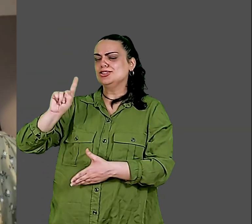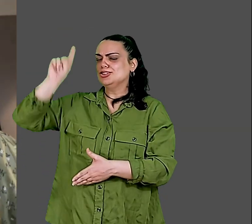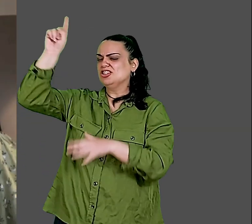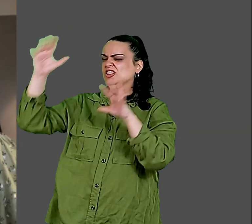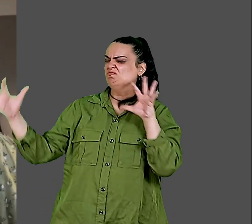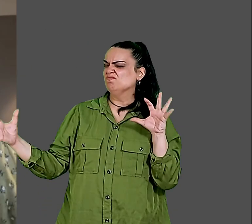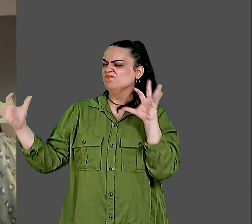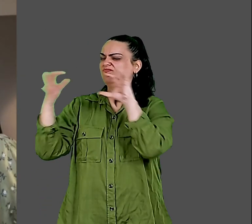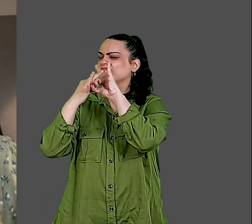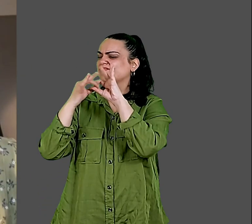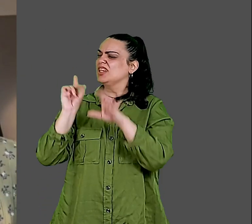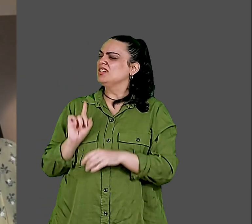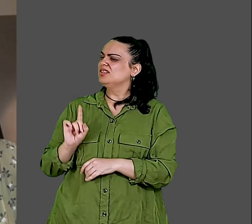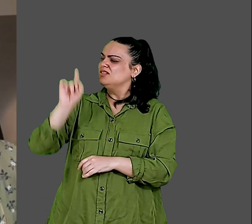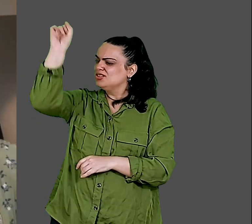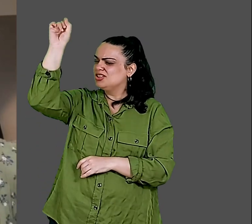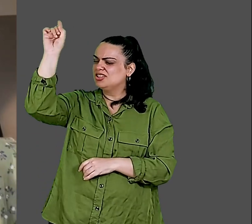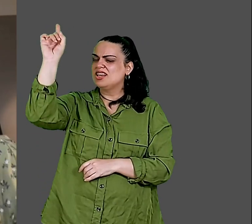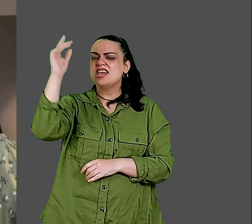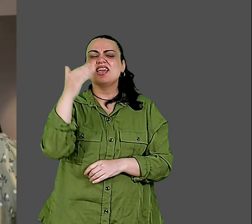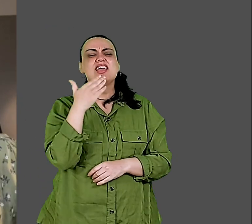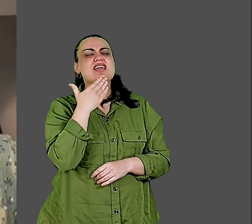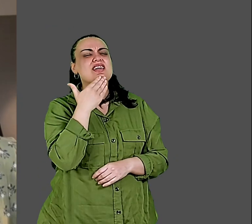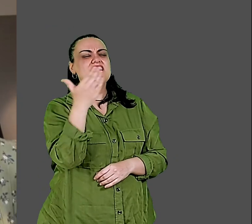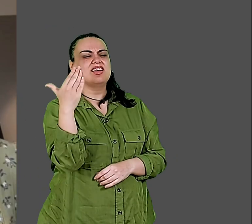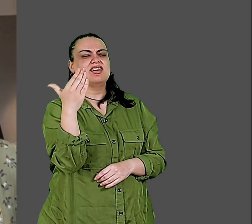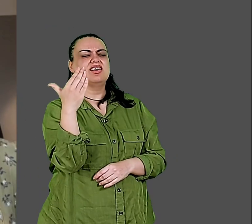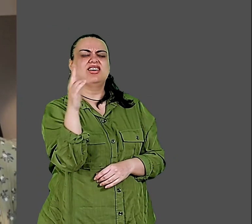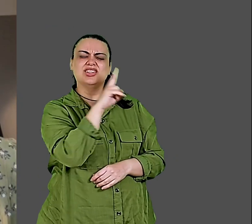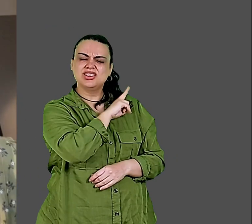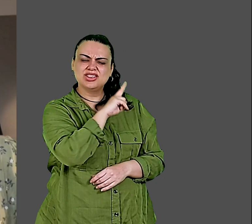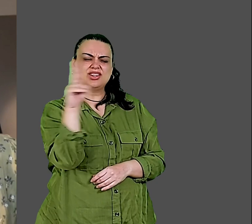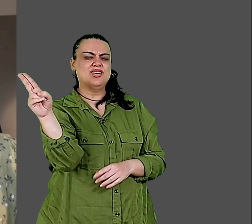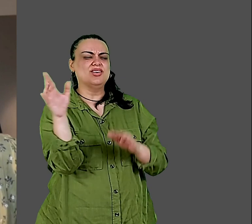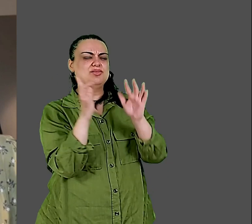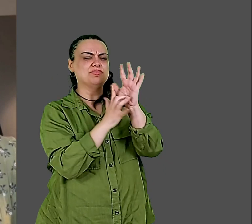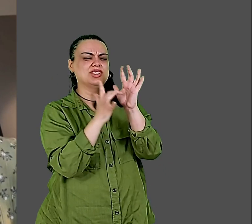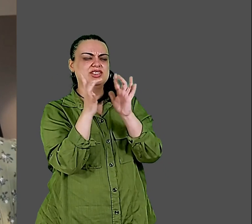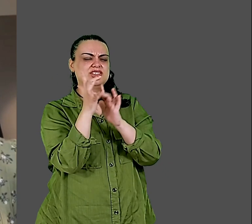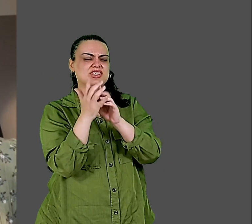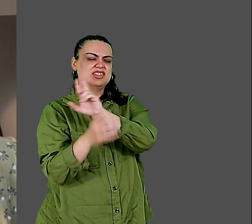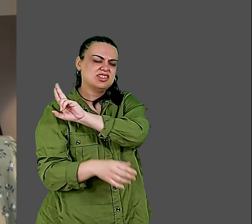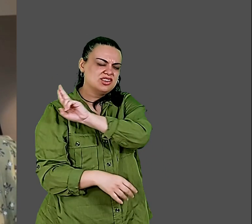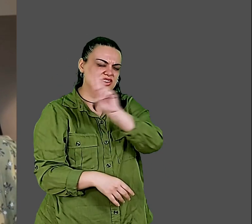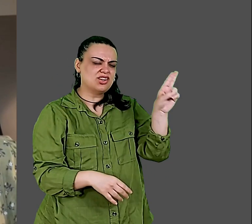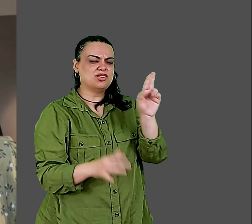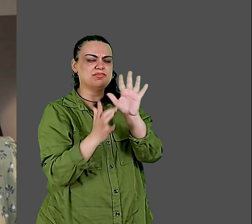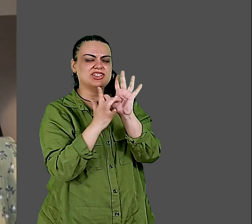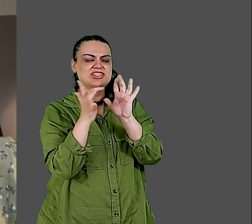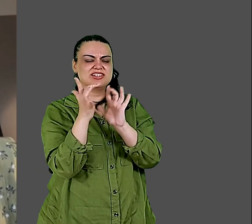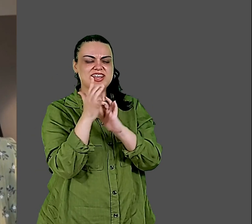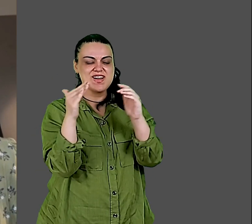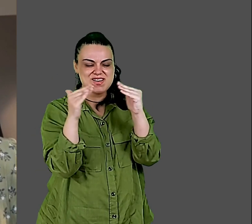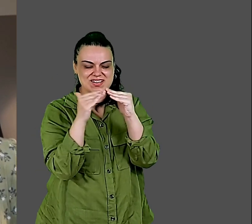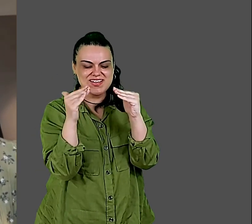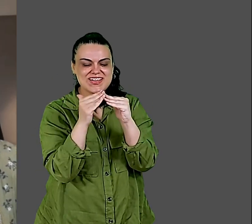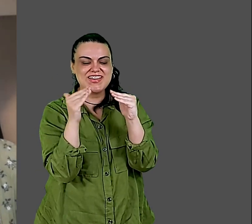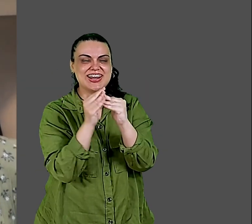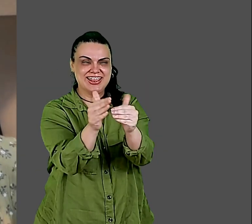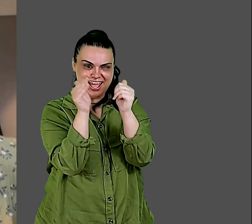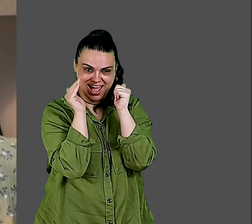nós estamos fazendo contigo. Eu oro agora em nome de Jesus, em nome de Jesus. Quem concorda,